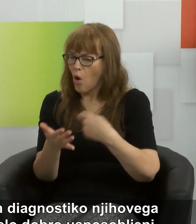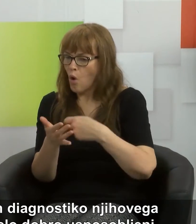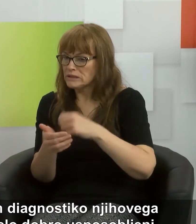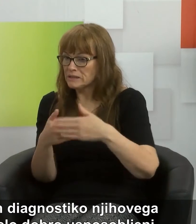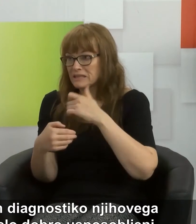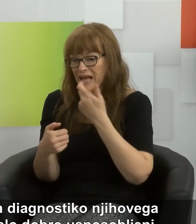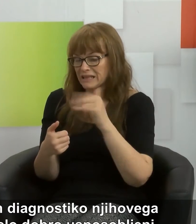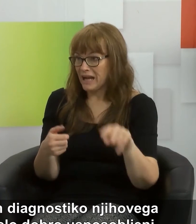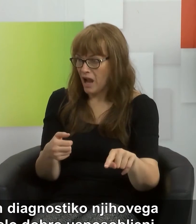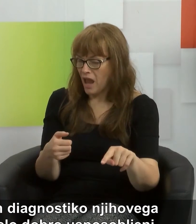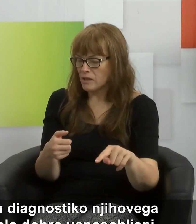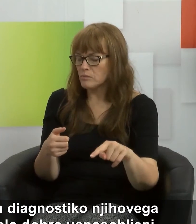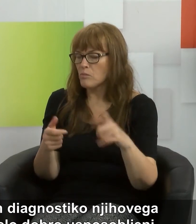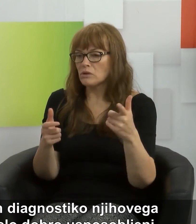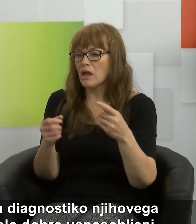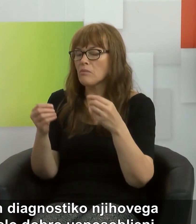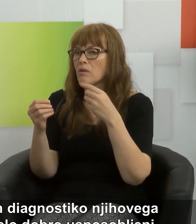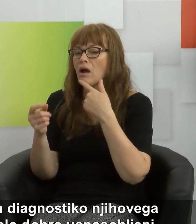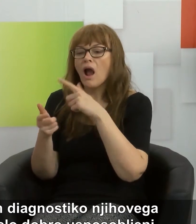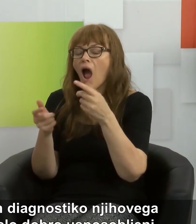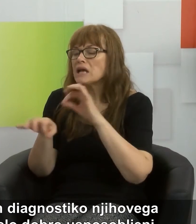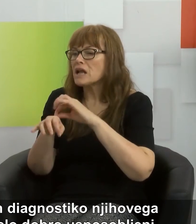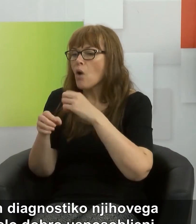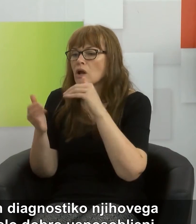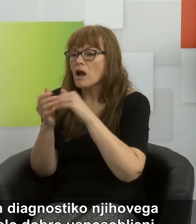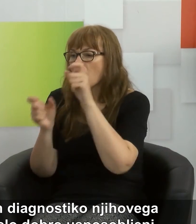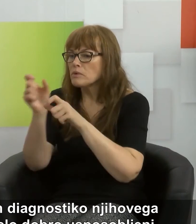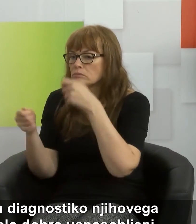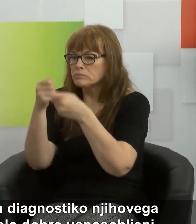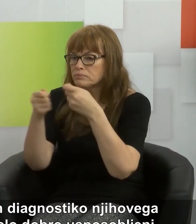3 letih diagnostiko njihovega področja.